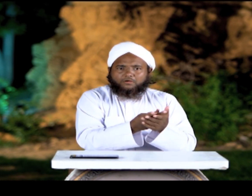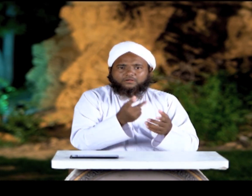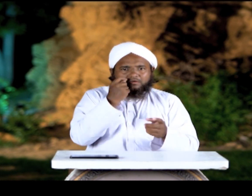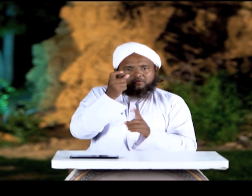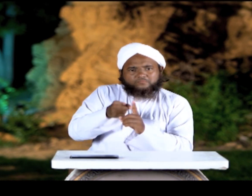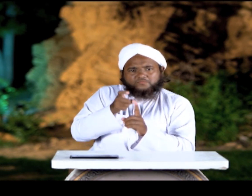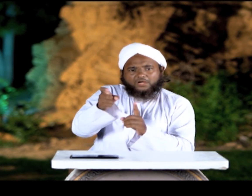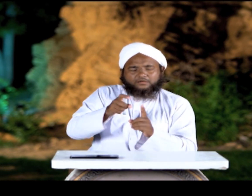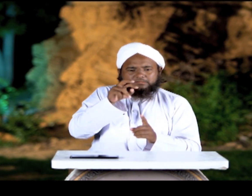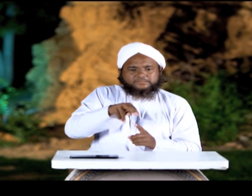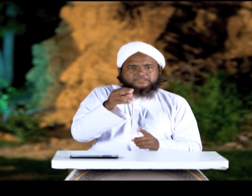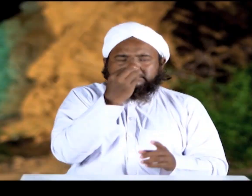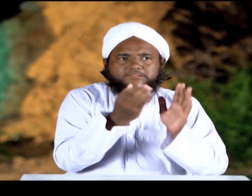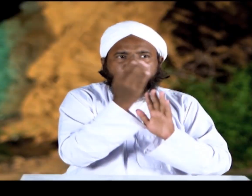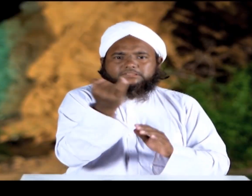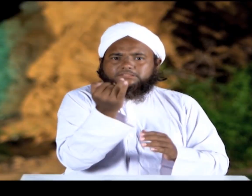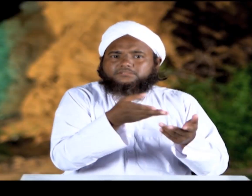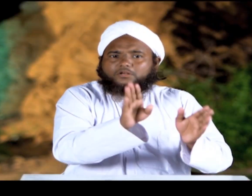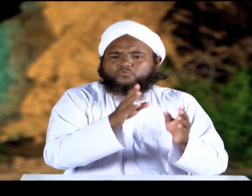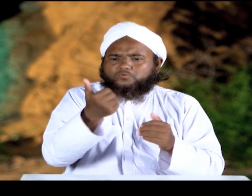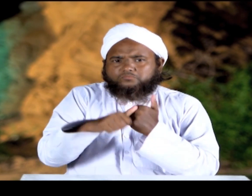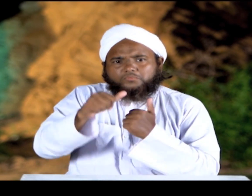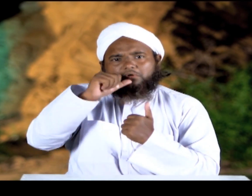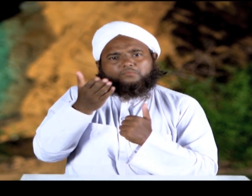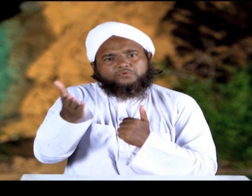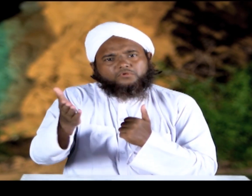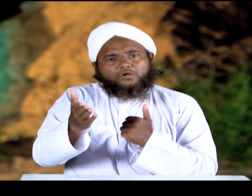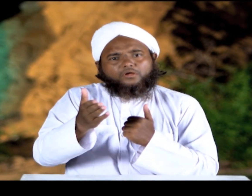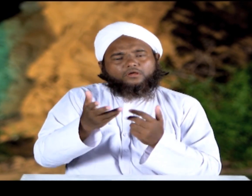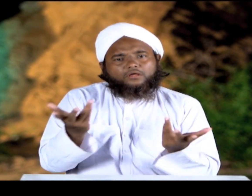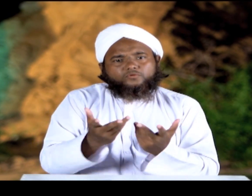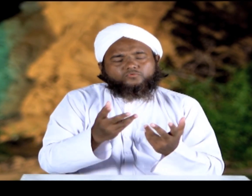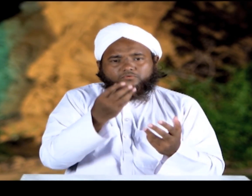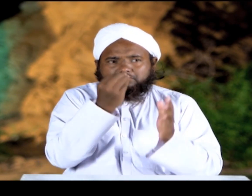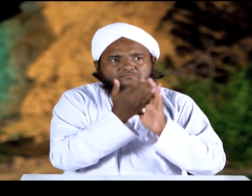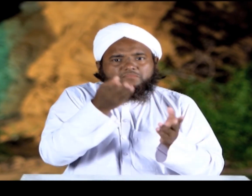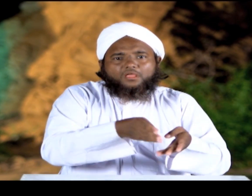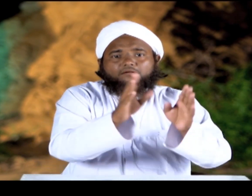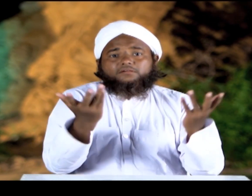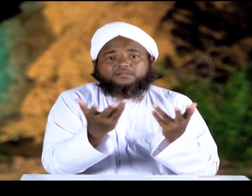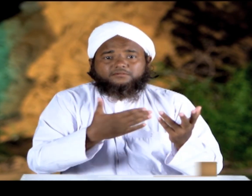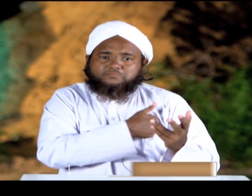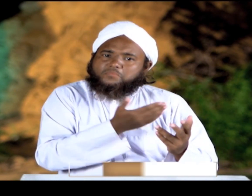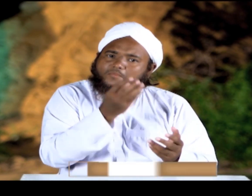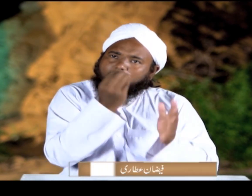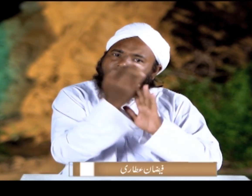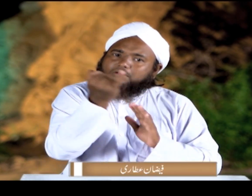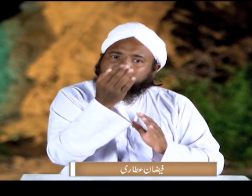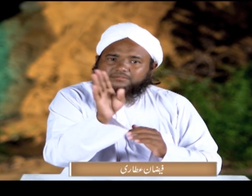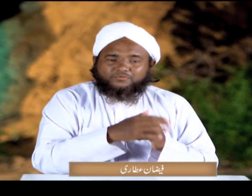بھائی جنت میں ٹہل رہا ہے۔ اس نے پوچھا، تو شرابی تھا اور نشے ہی کی حالت میں مرا، پھر تجھے جنت کیسے نصیب ہوئی؟ وہ کہنے